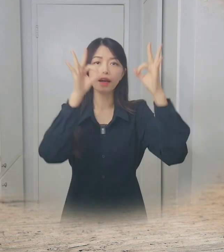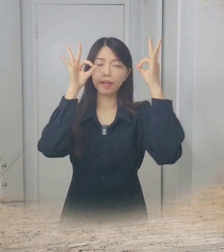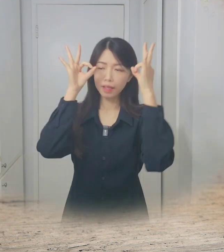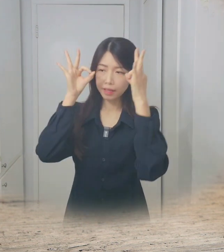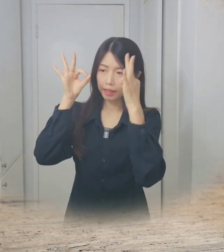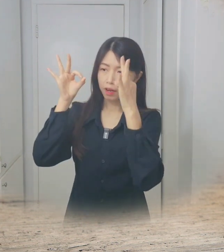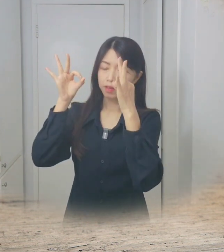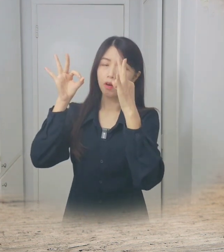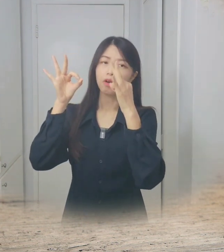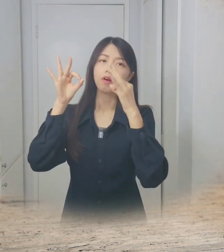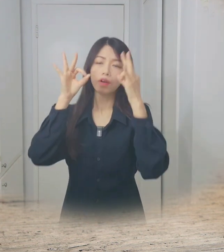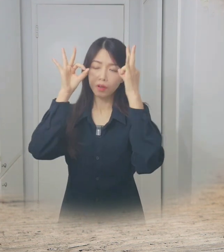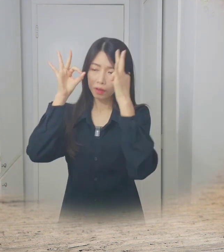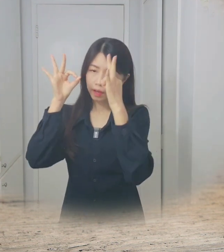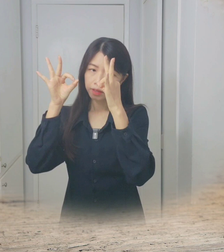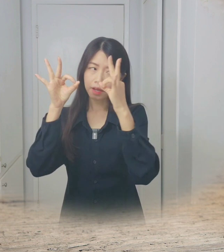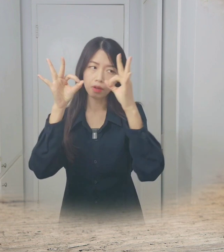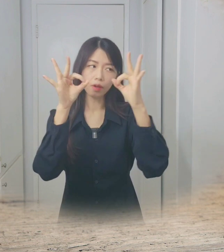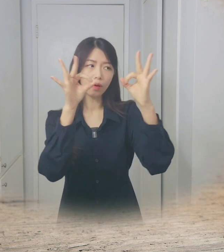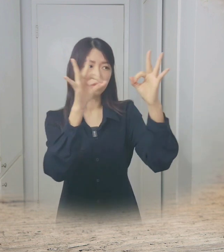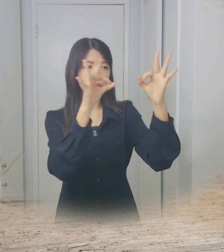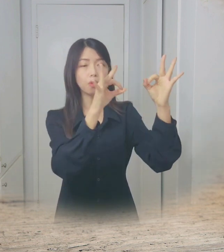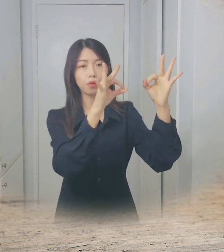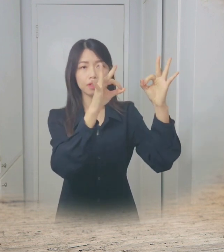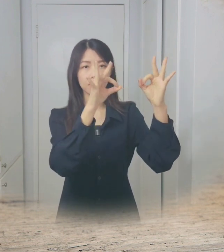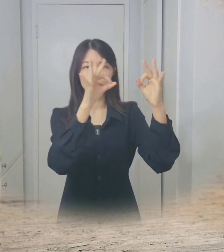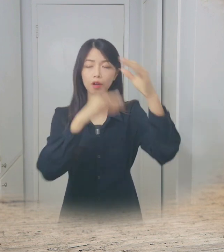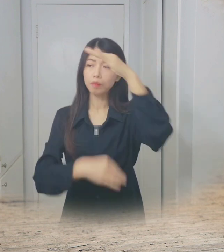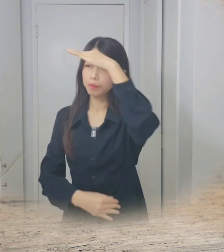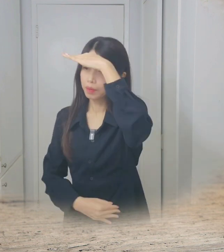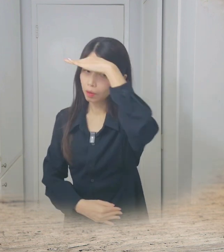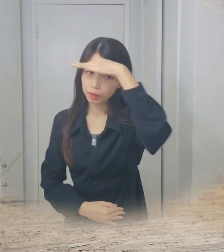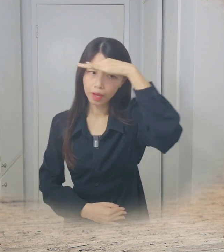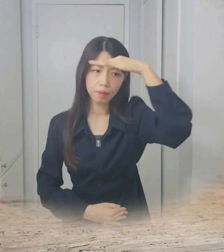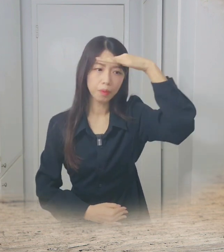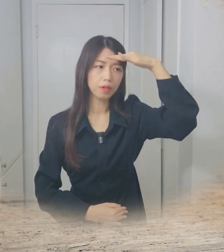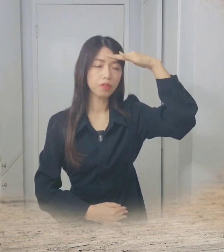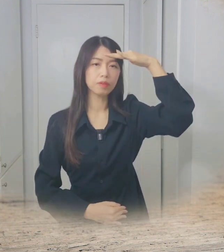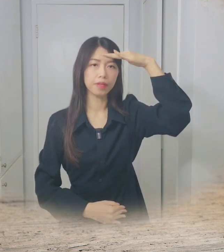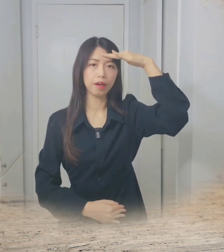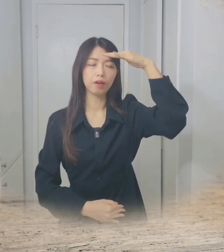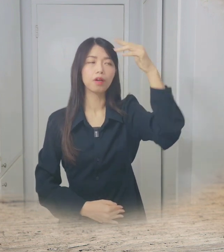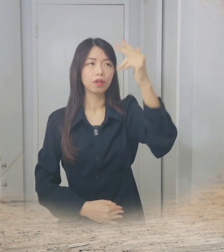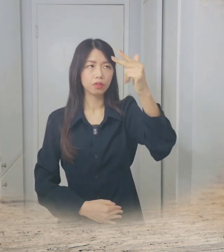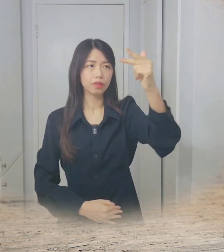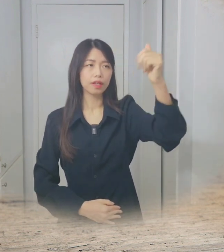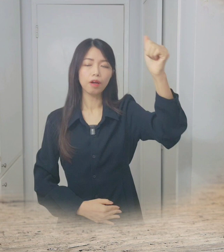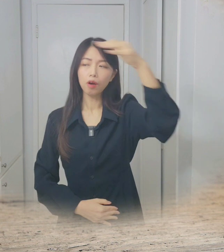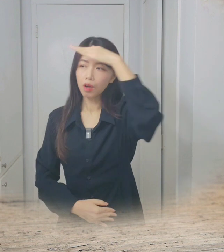아니라 살짝 내려서 이렇게 내려서 둘러보시는 것처럼 이렇게 표현을 해주시면 돼요.